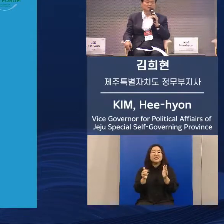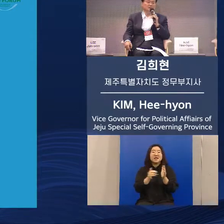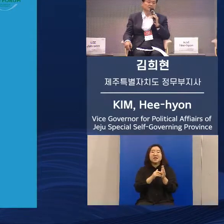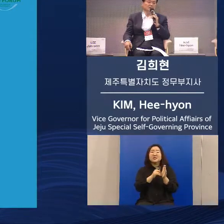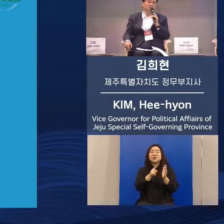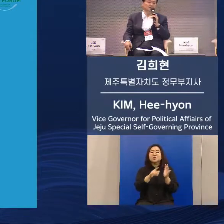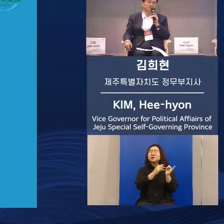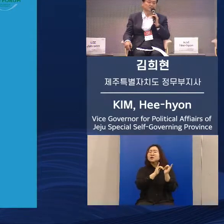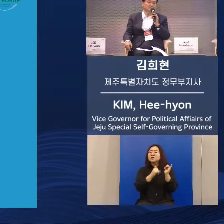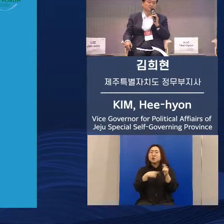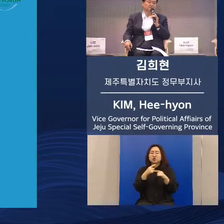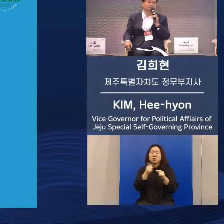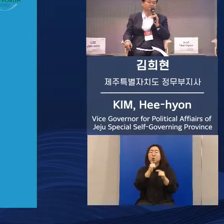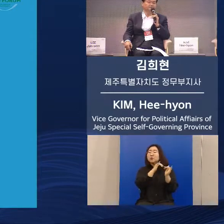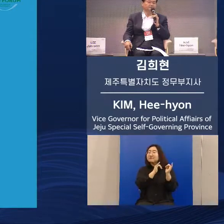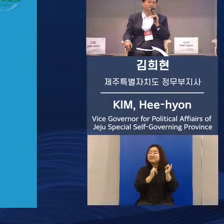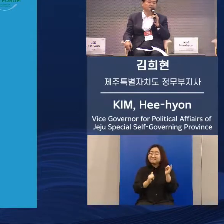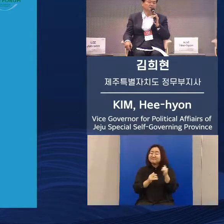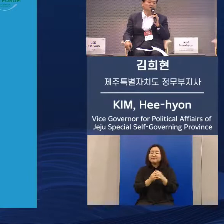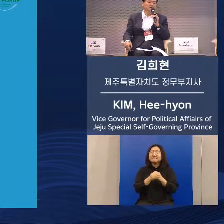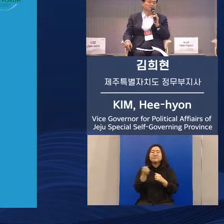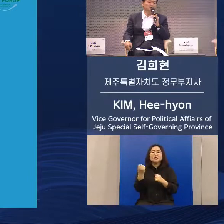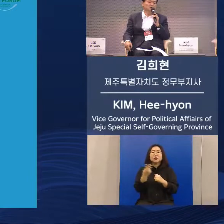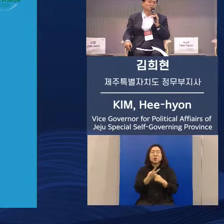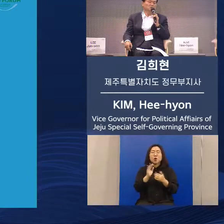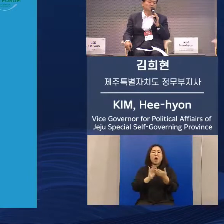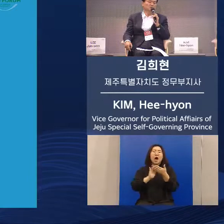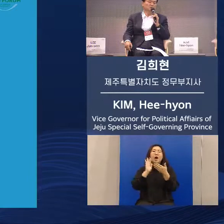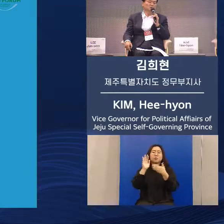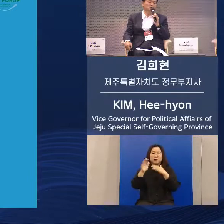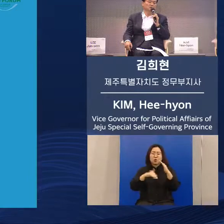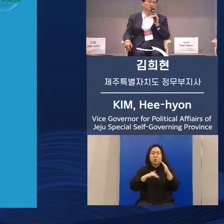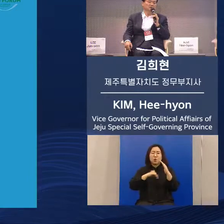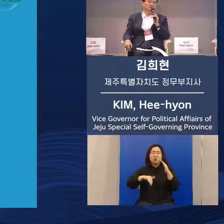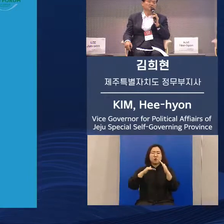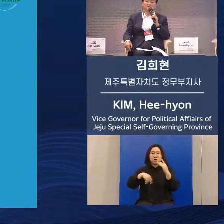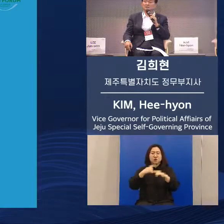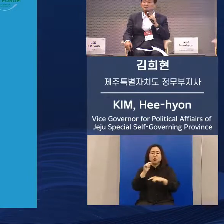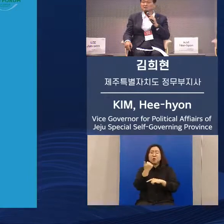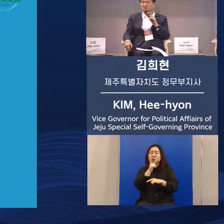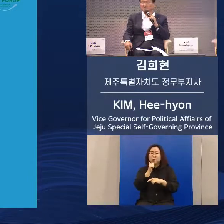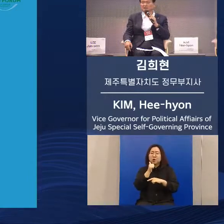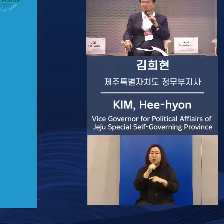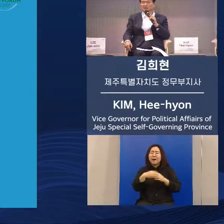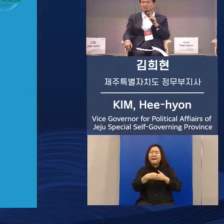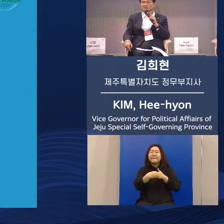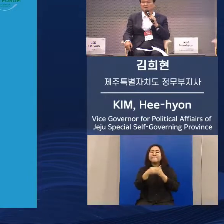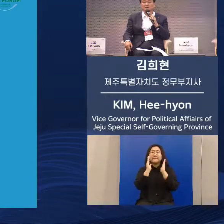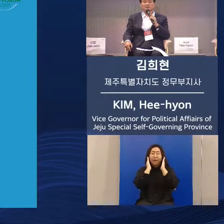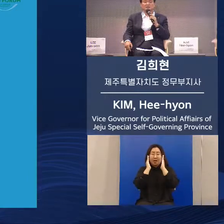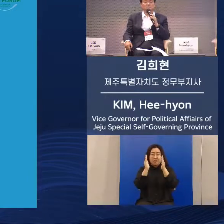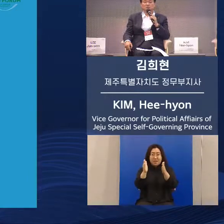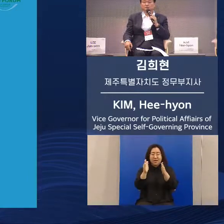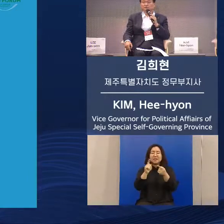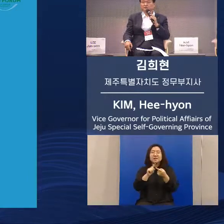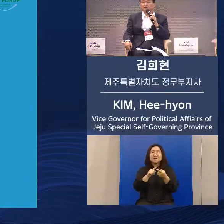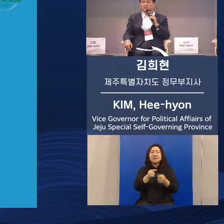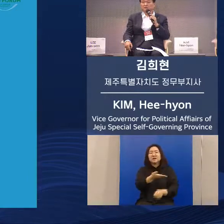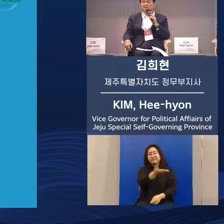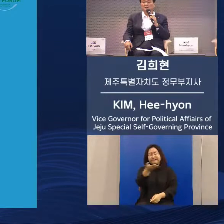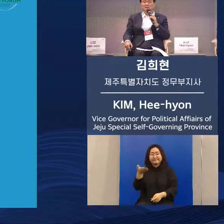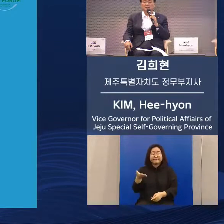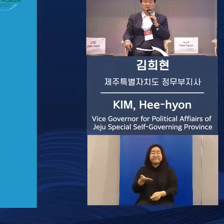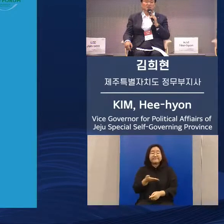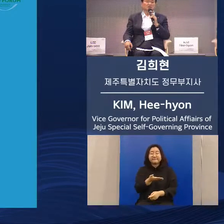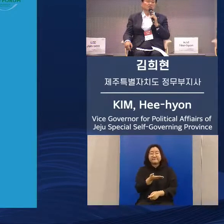걸어온 길에 대한 설명을 할 것이고요. 또 앞으로 공적 수요통역을 어떻게 이끌어가야 할까? 여기 계신 모든